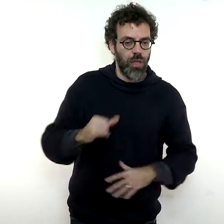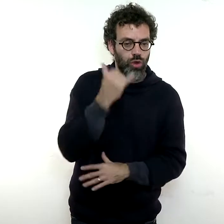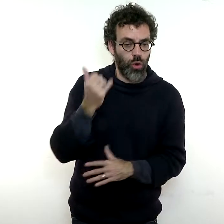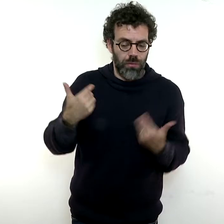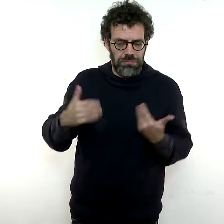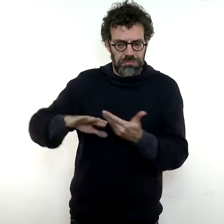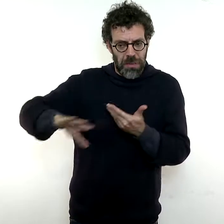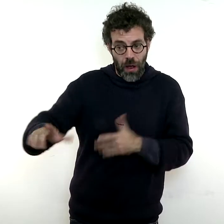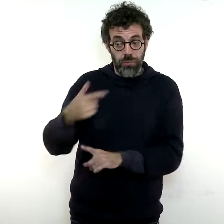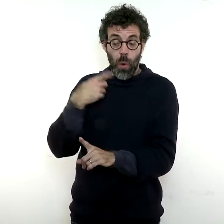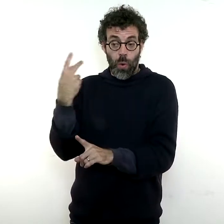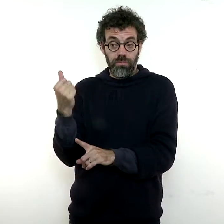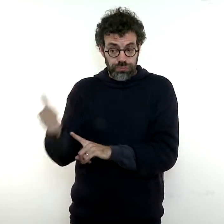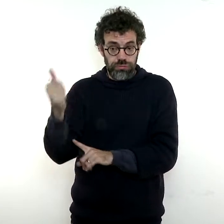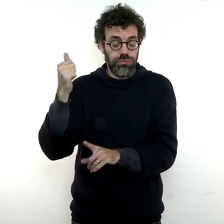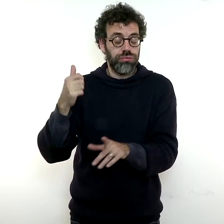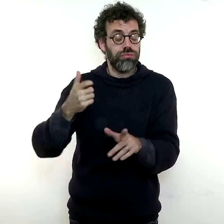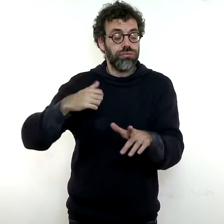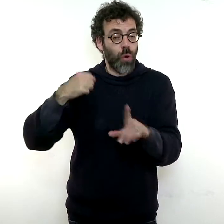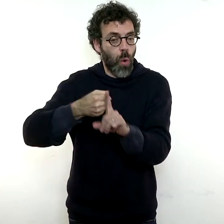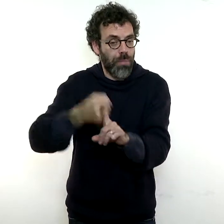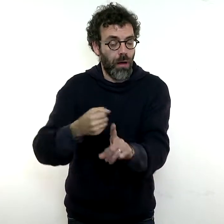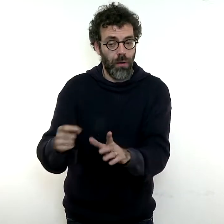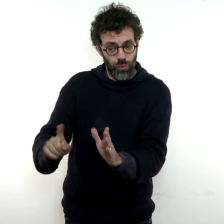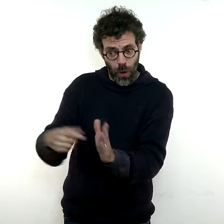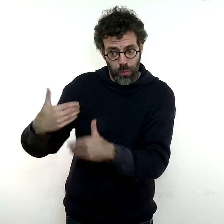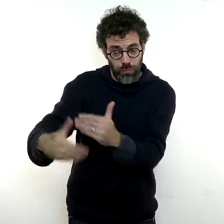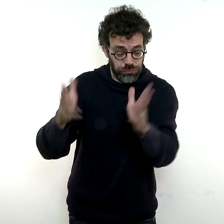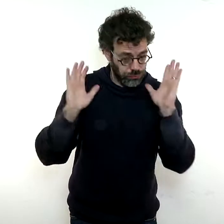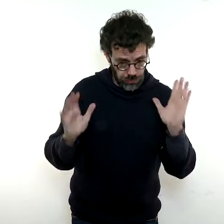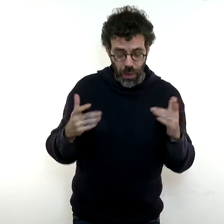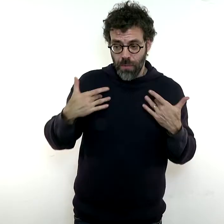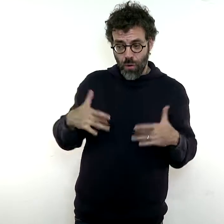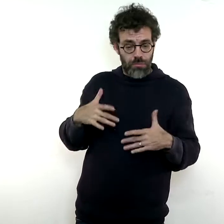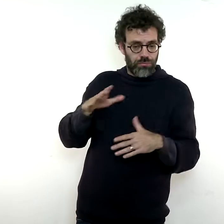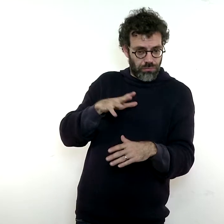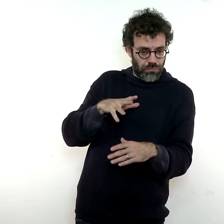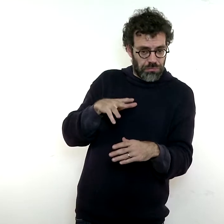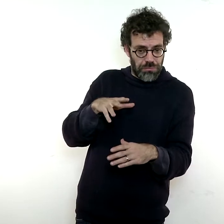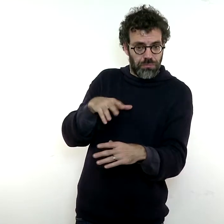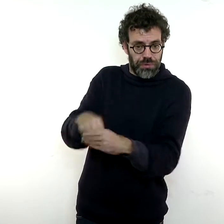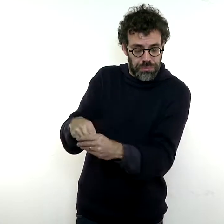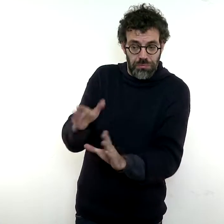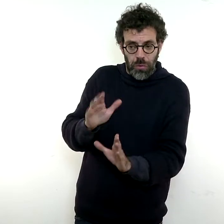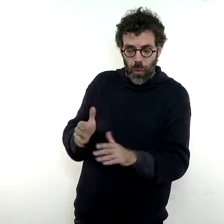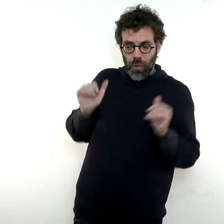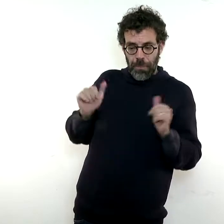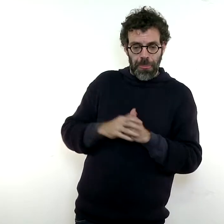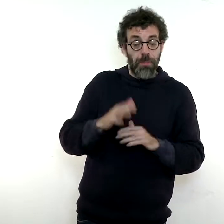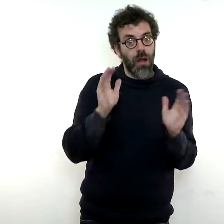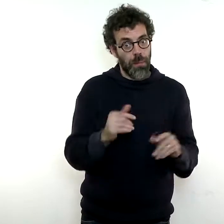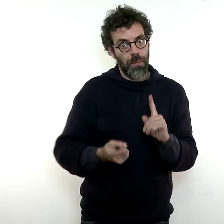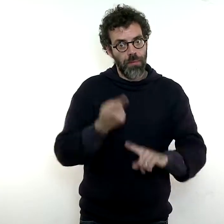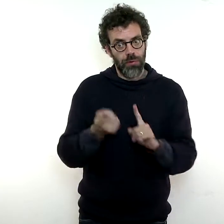une demande, je le crois, aujourd'hui dans le pays, c'est d'avoir effectivement plus de proximité, d'être associé à la décision, et